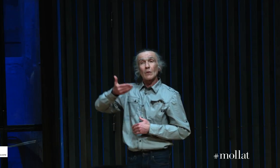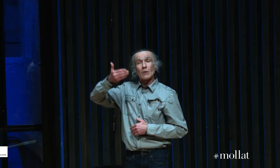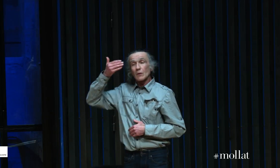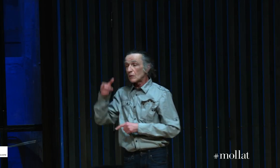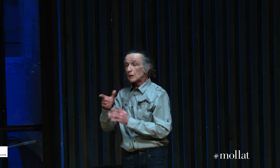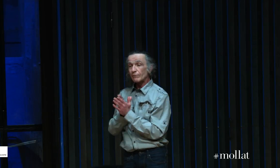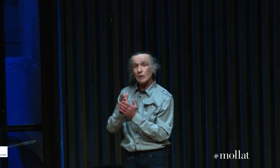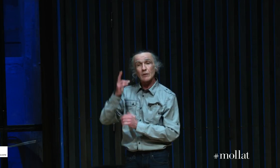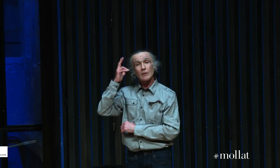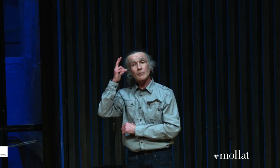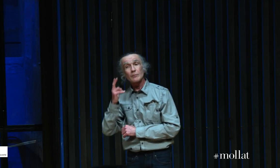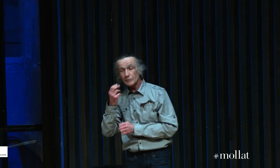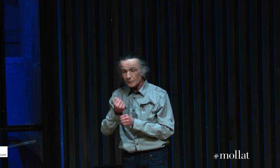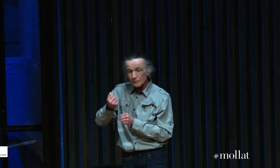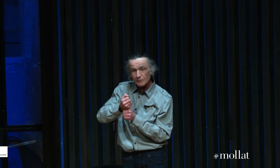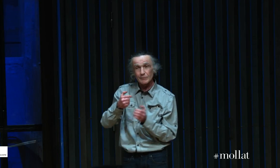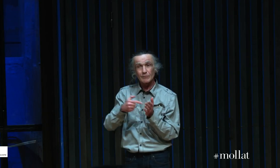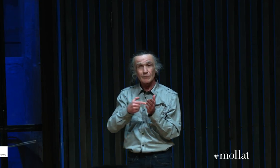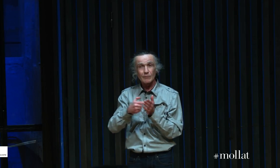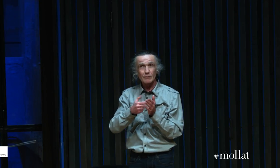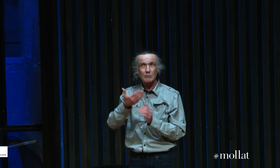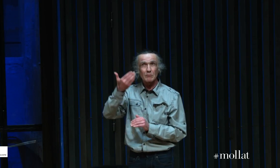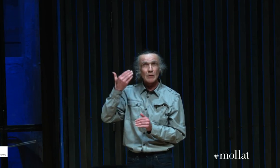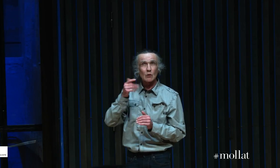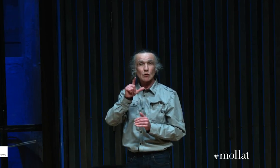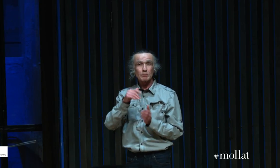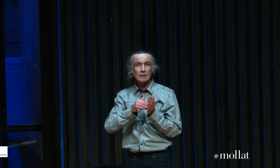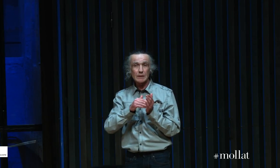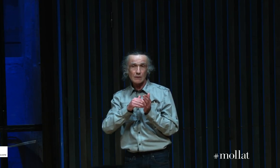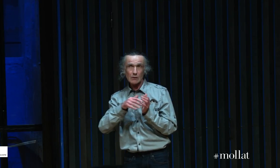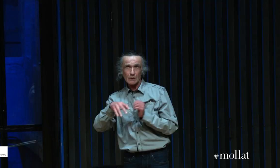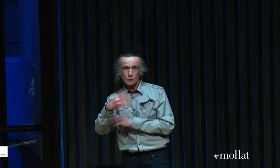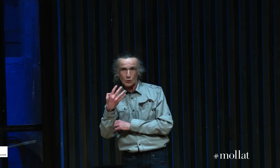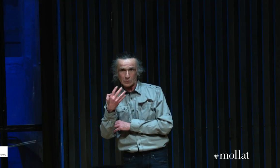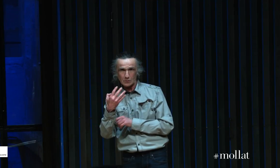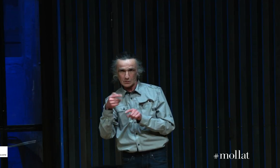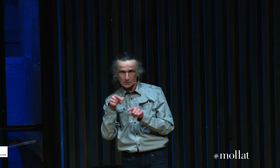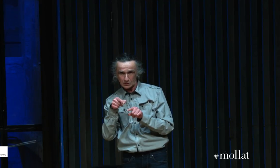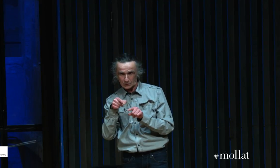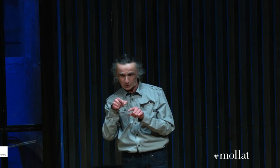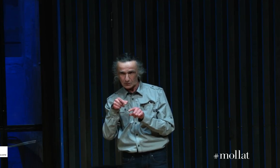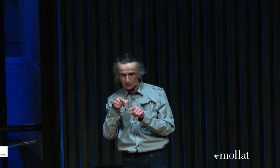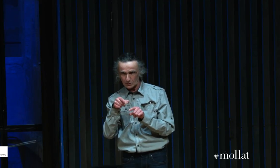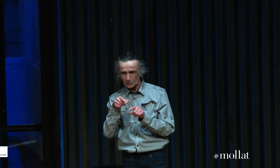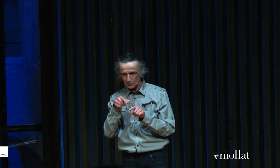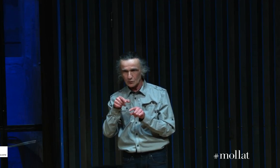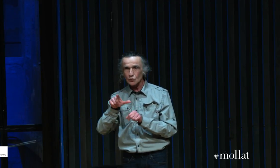Voilà. Pour si je repars au départ du livre, il